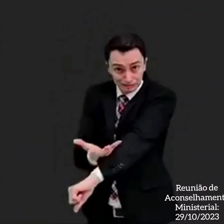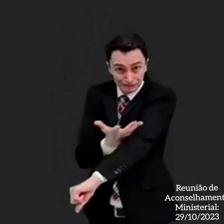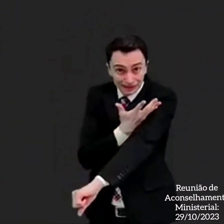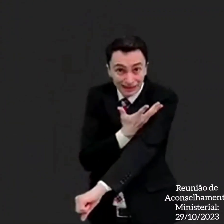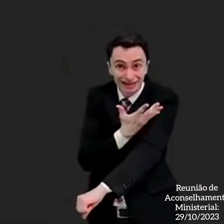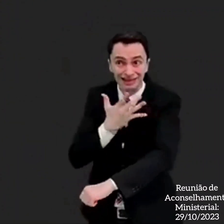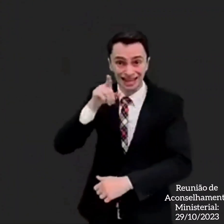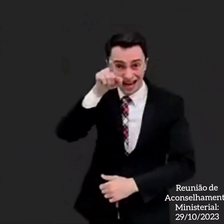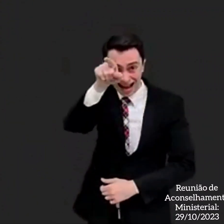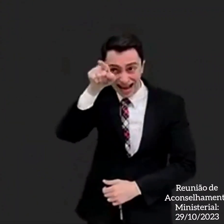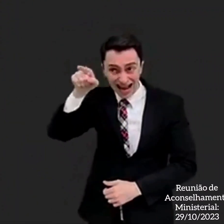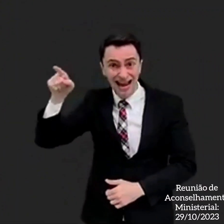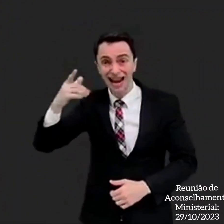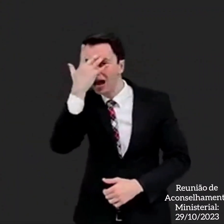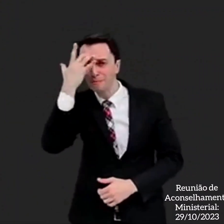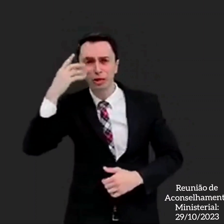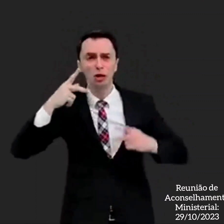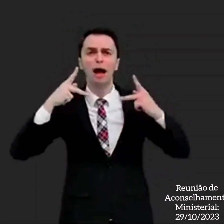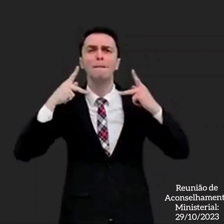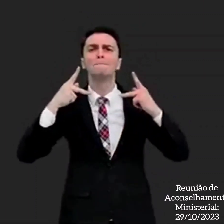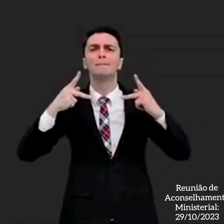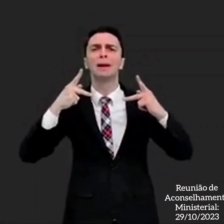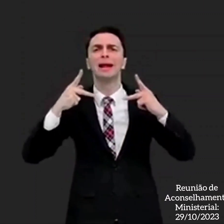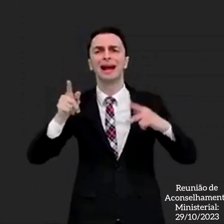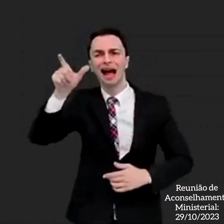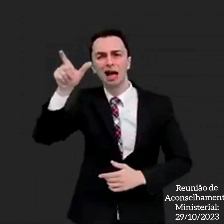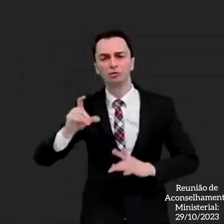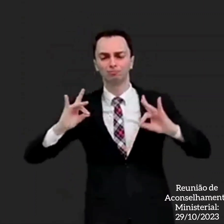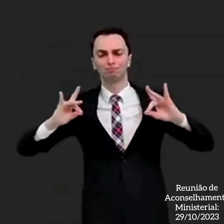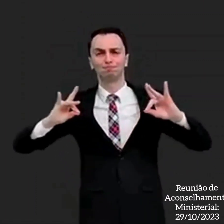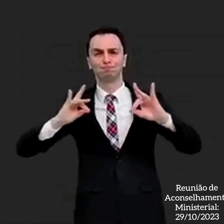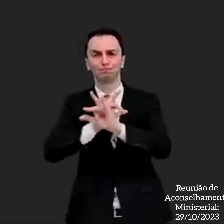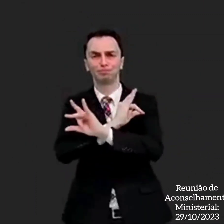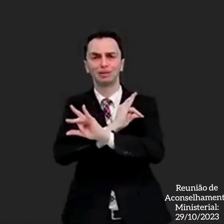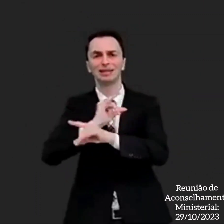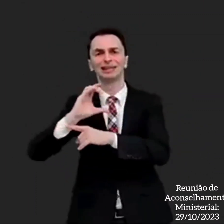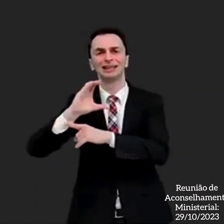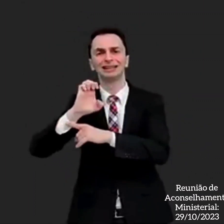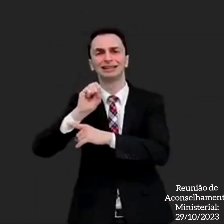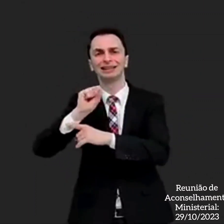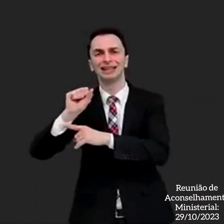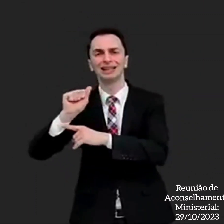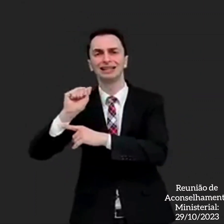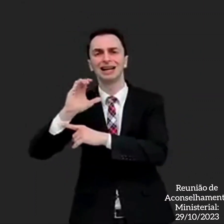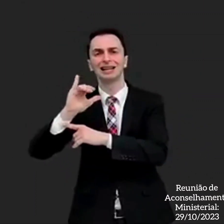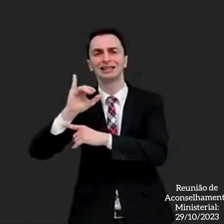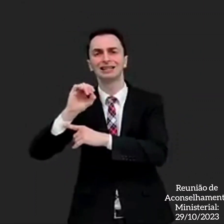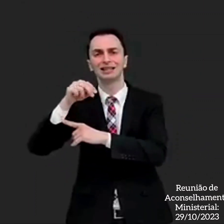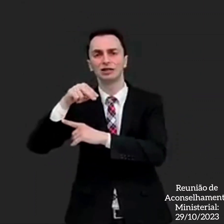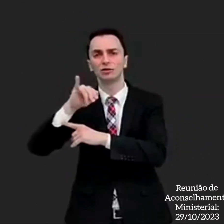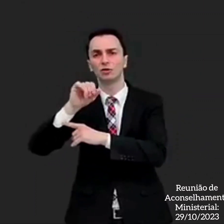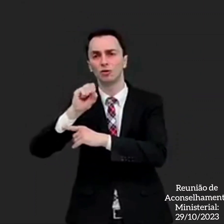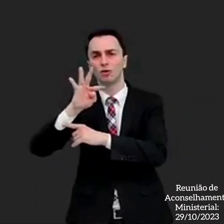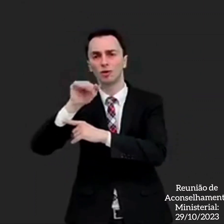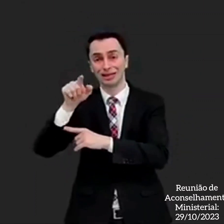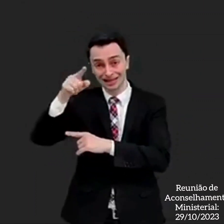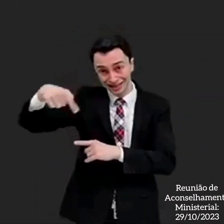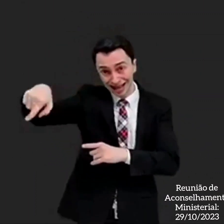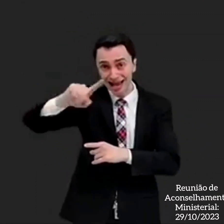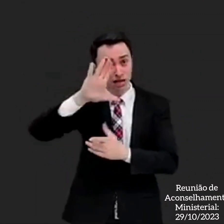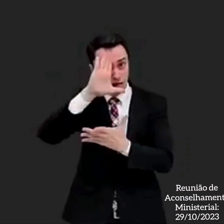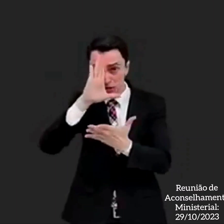pregadores cessacionistas, por não crerem, reprovam e não abraçam em suas